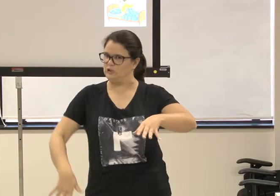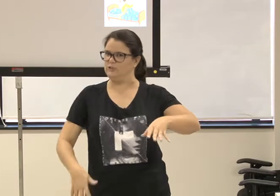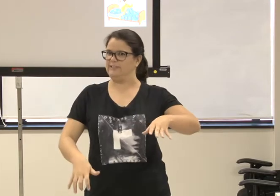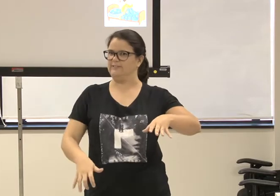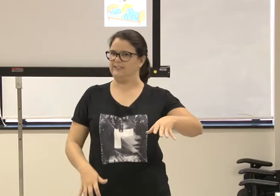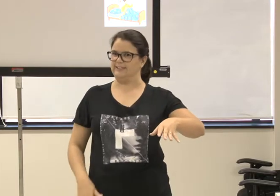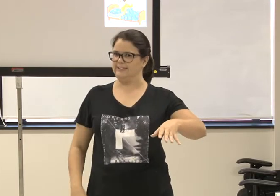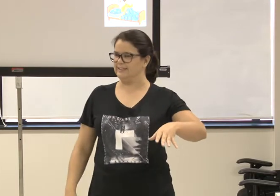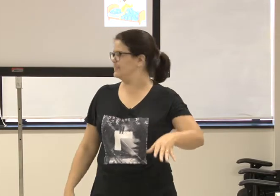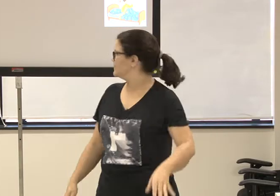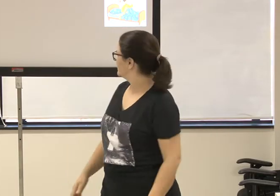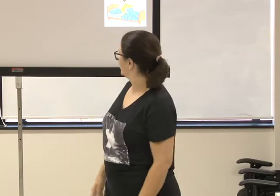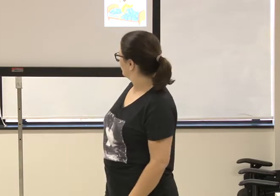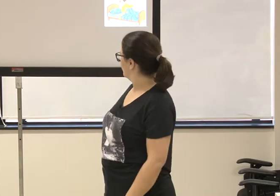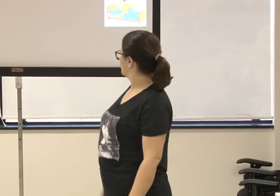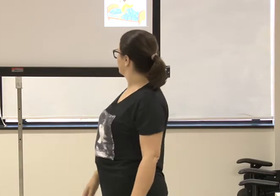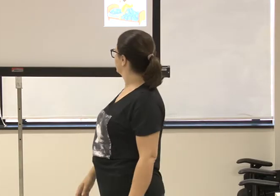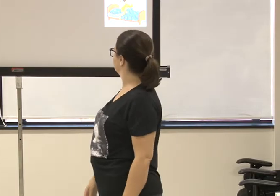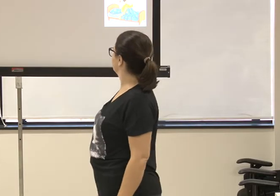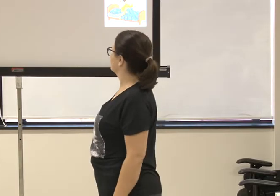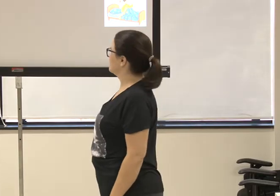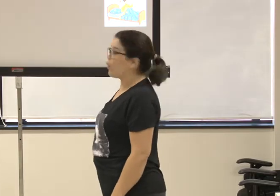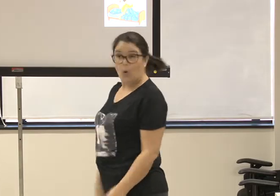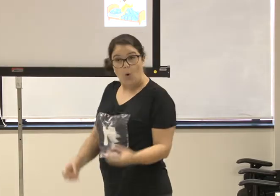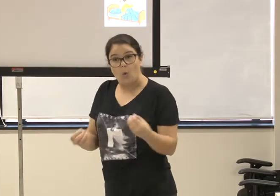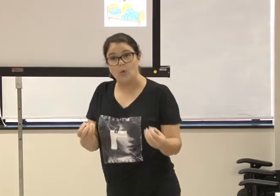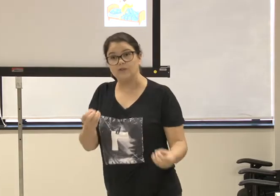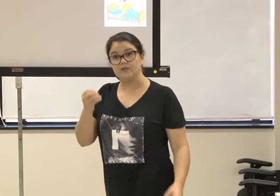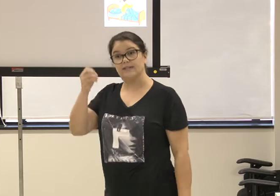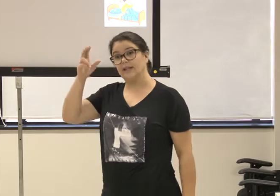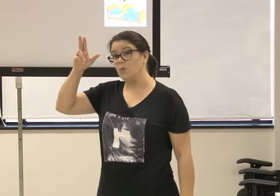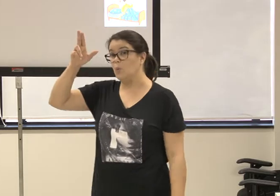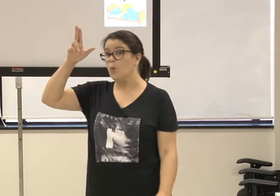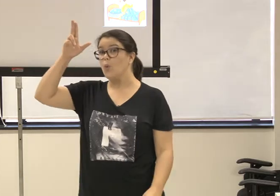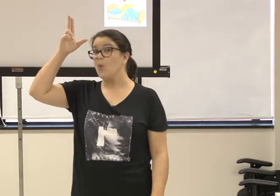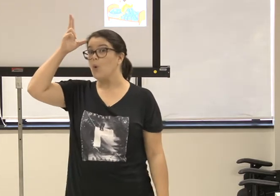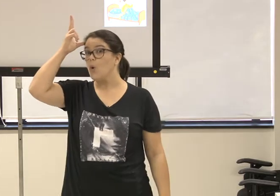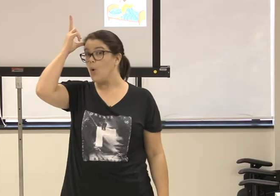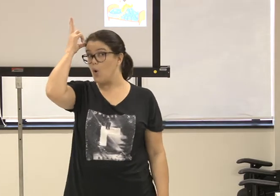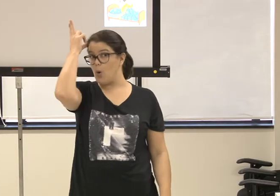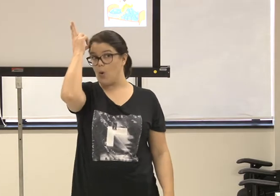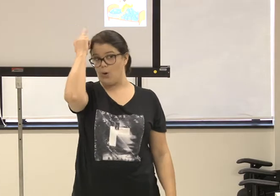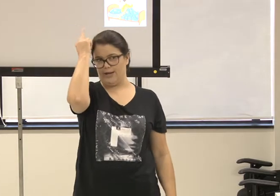Sonha você todo. Ou quando você tem um coelho.